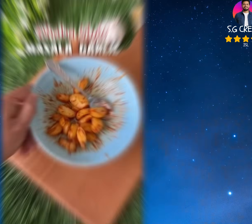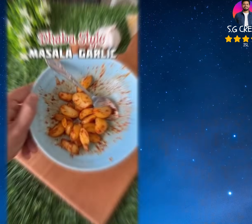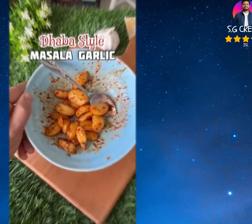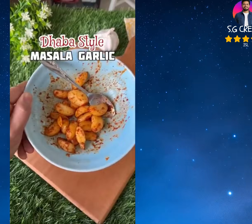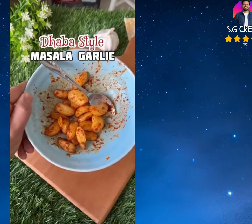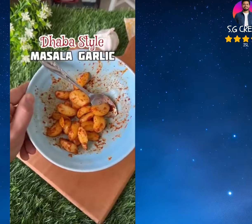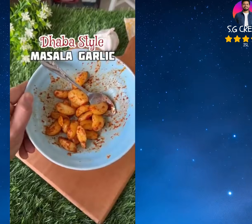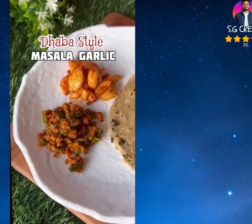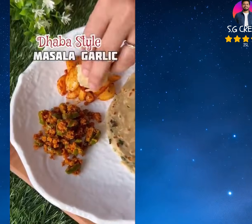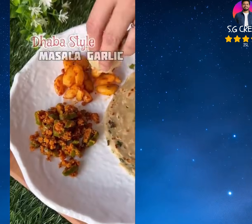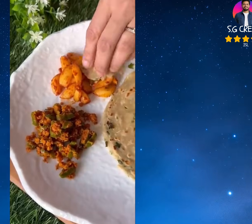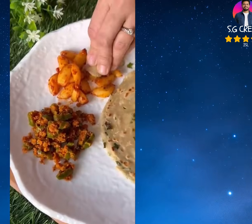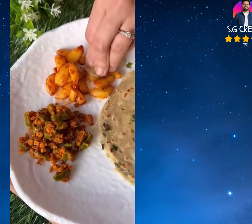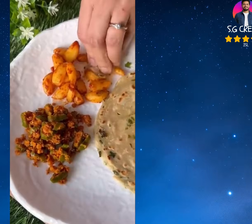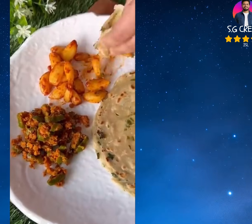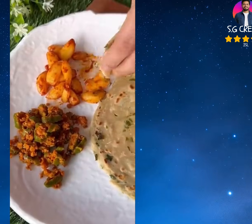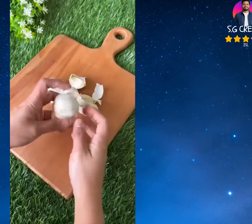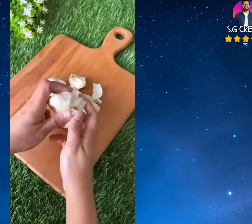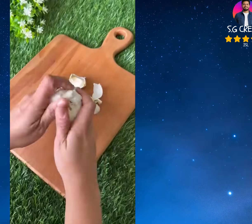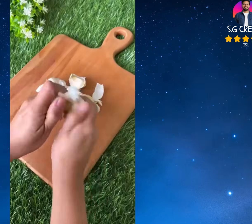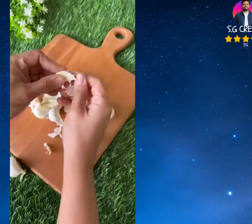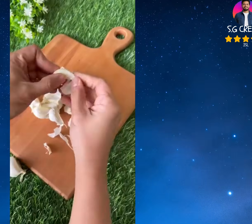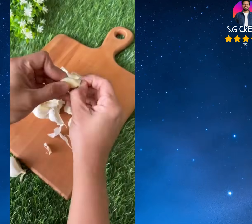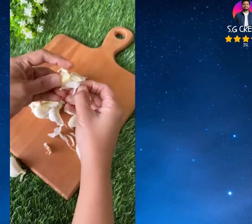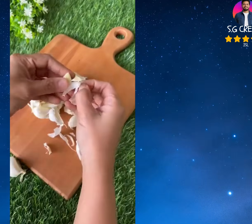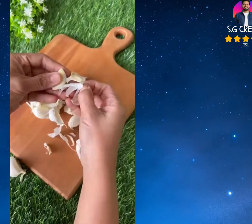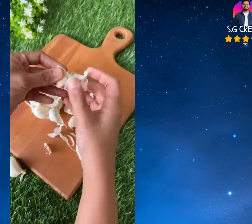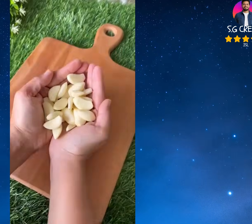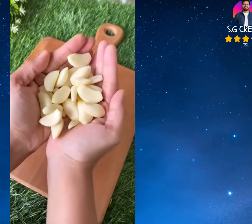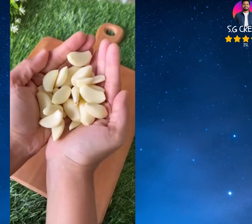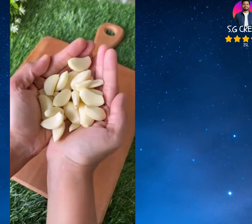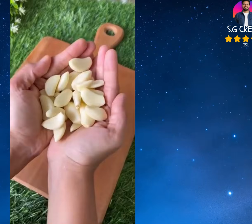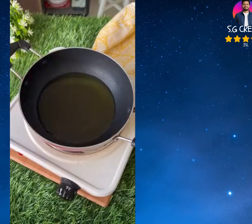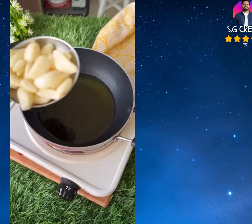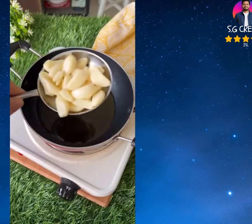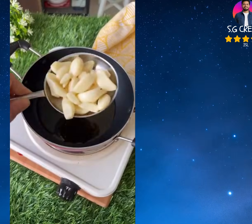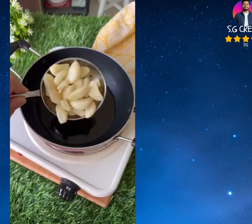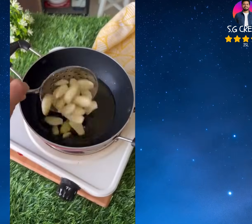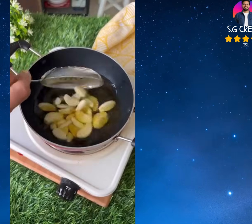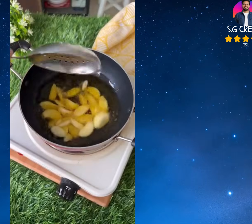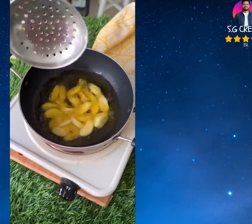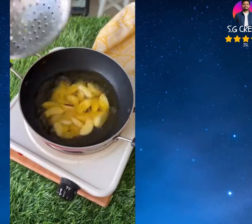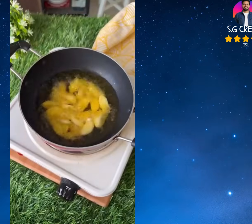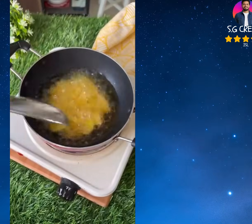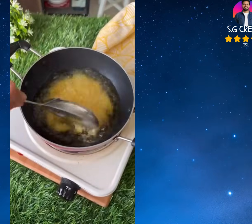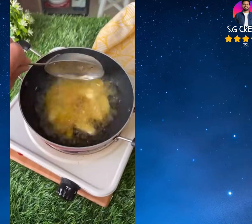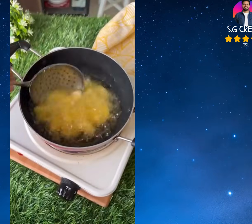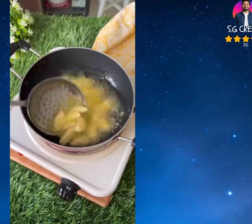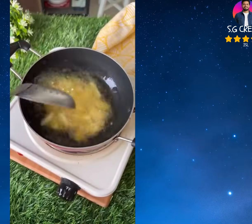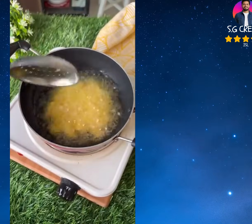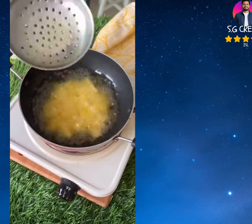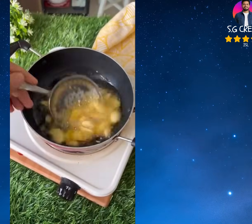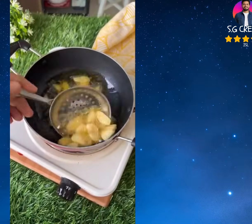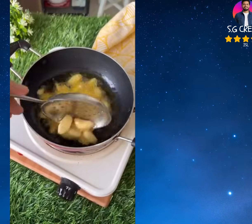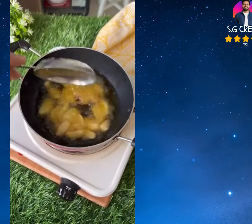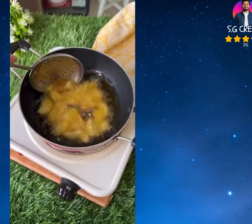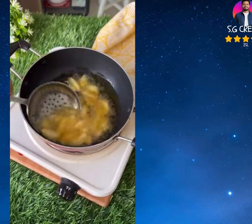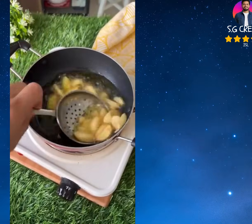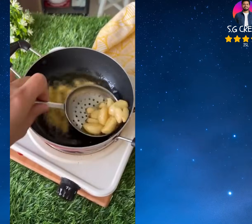ढाबा स्टाइल मसाला डाले खाया है? इंस्टेंटली बन जाता है। सबसे पहले लहसुन को छील के वॉश कर लें। हम इसे मीडियम आंच पे फ्राई करेंगे। बहुत आंच धीमी नहीं होनी चाहिए और बहुत तेज भी नहीं होनी